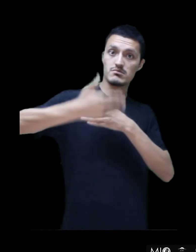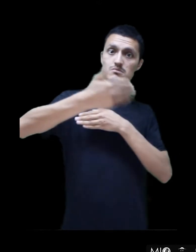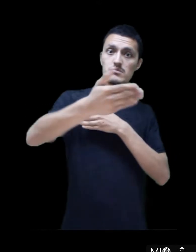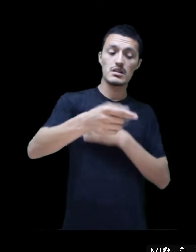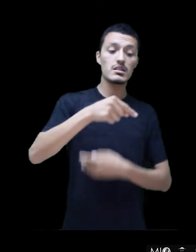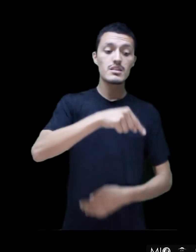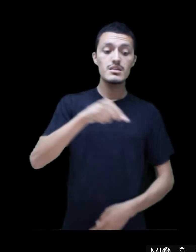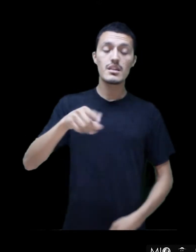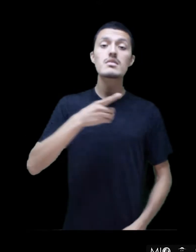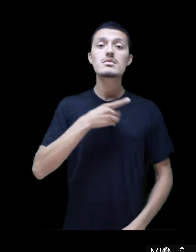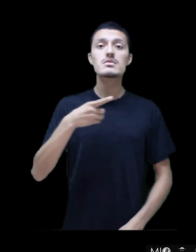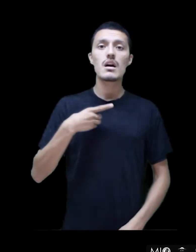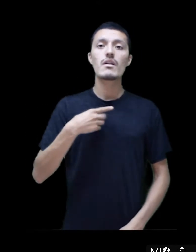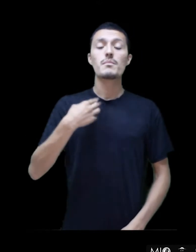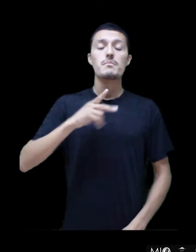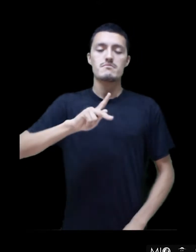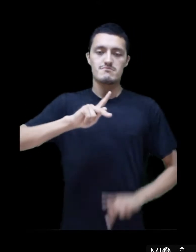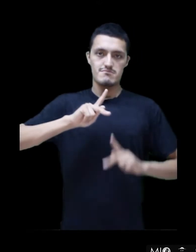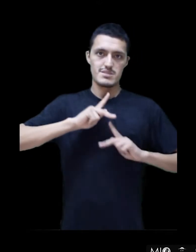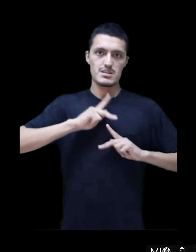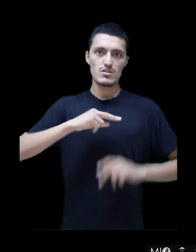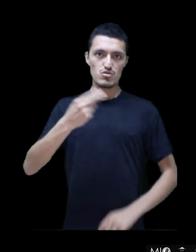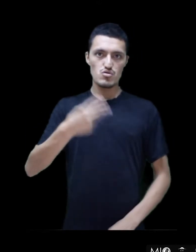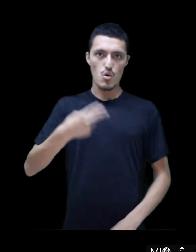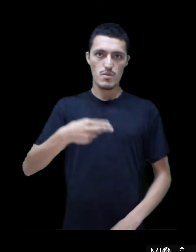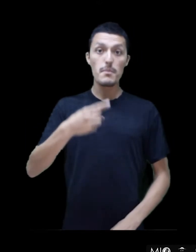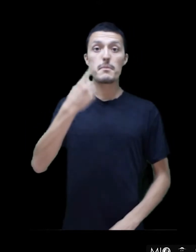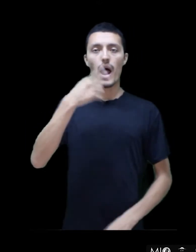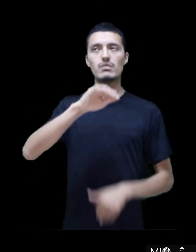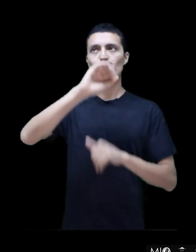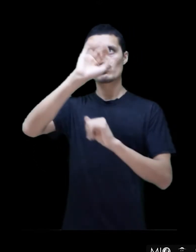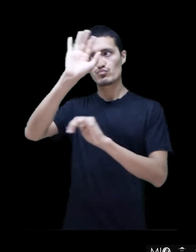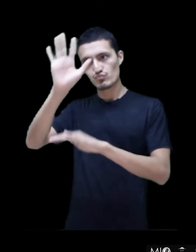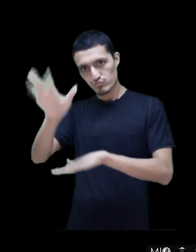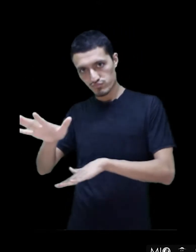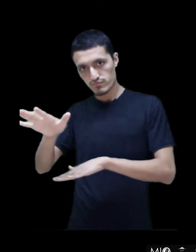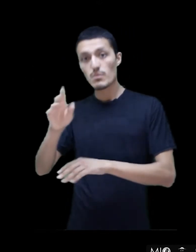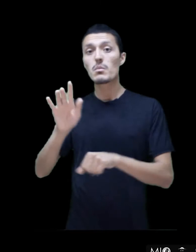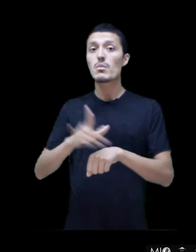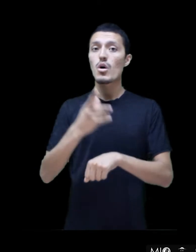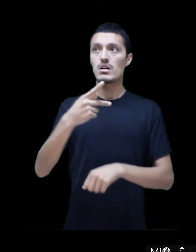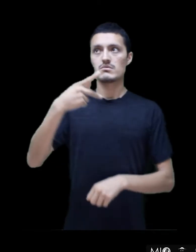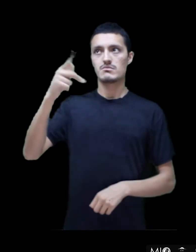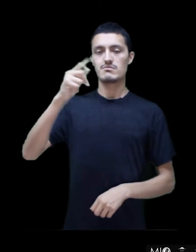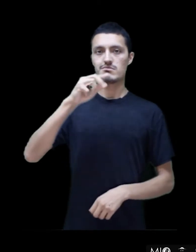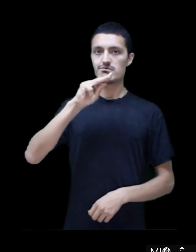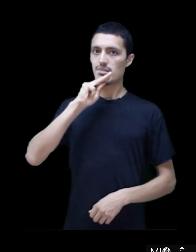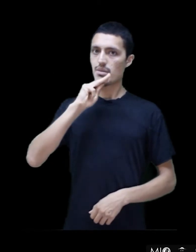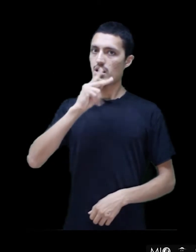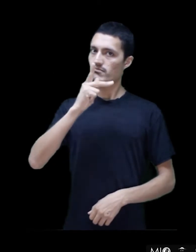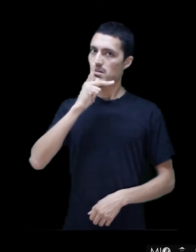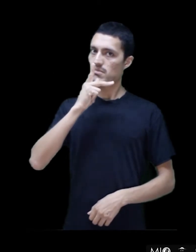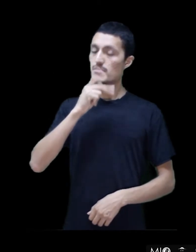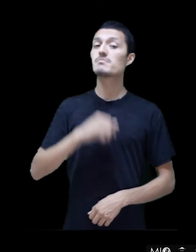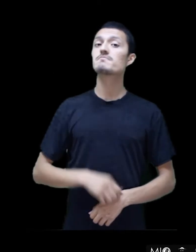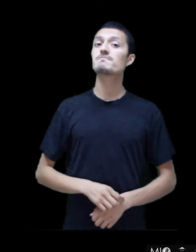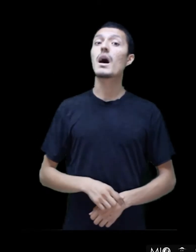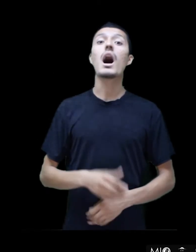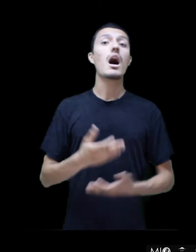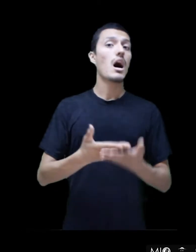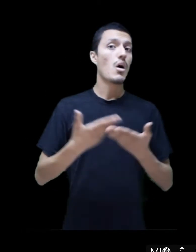tienen que decir nuestros nombres, alabándonos, porque somos sus madres, sus padres. A partir de